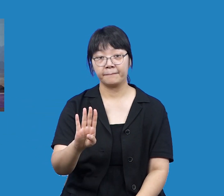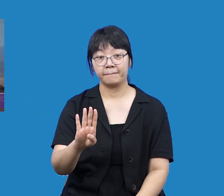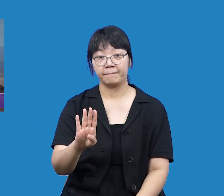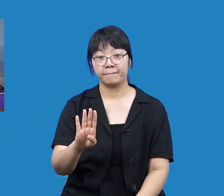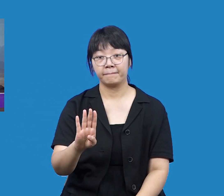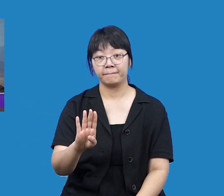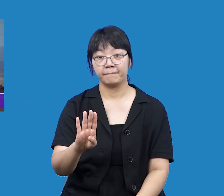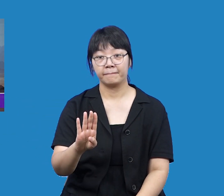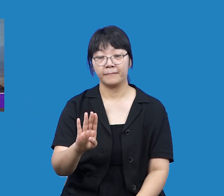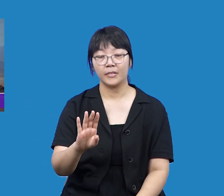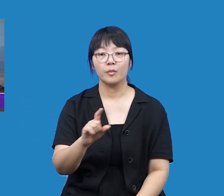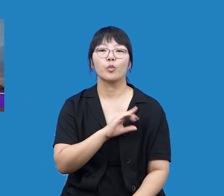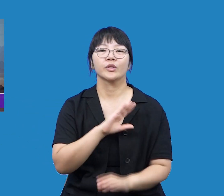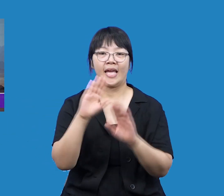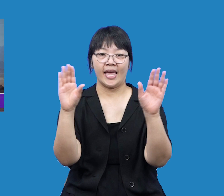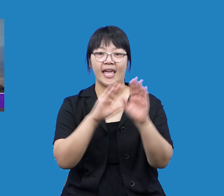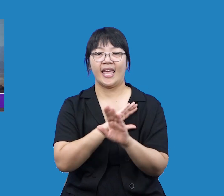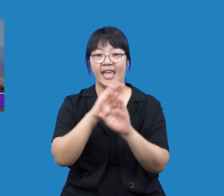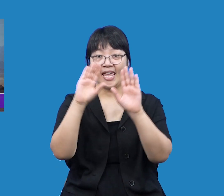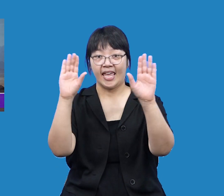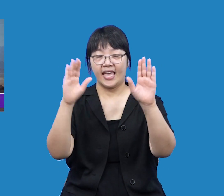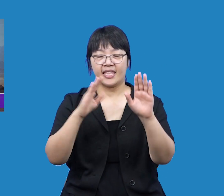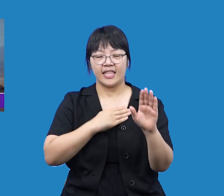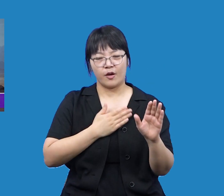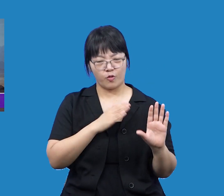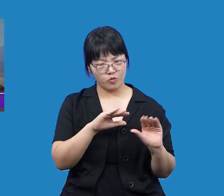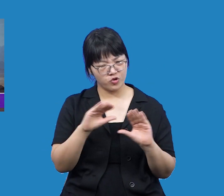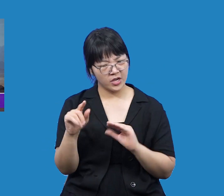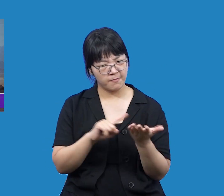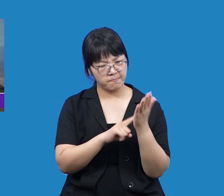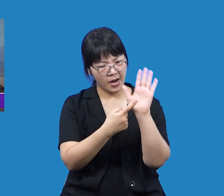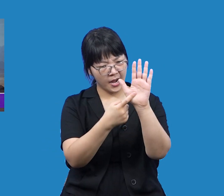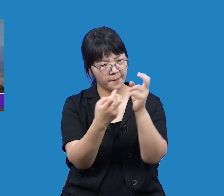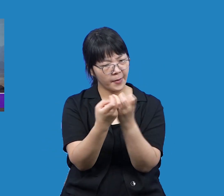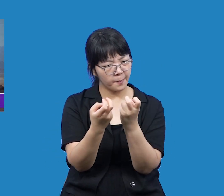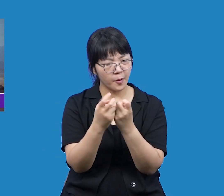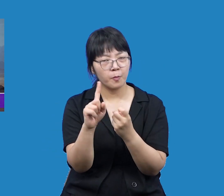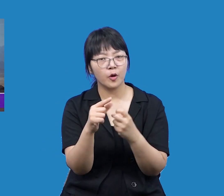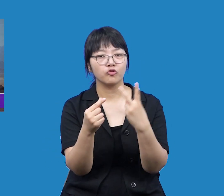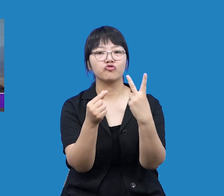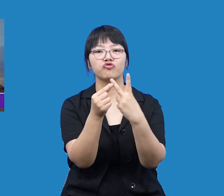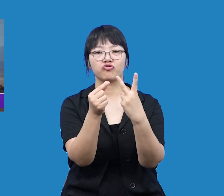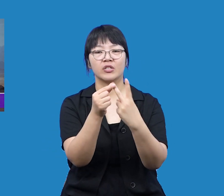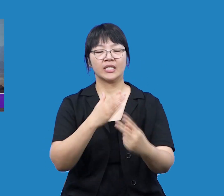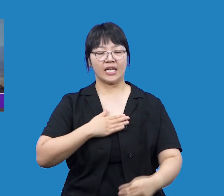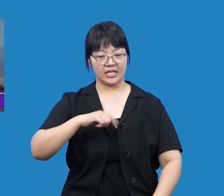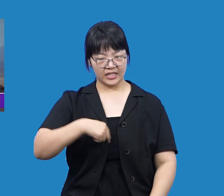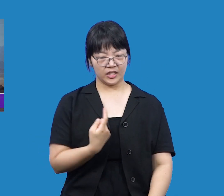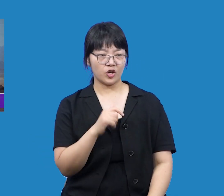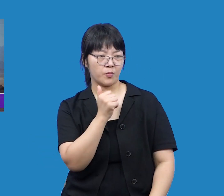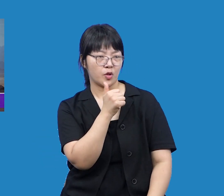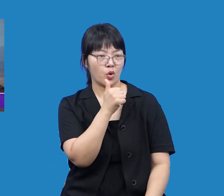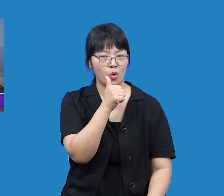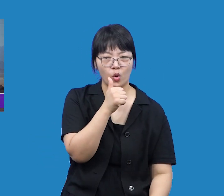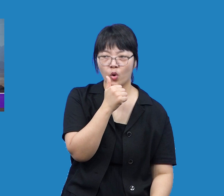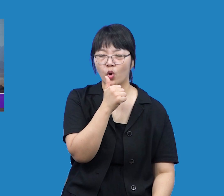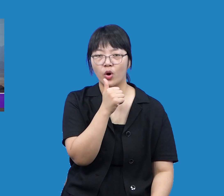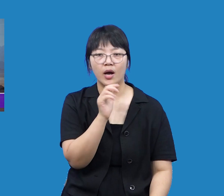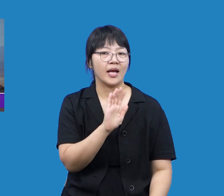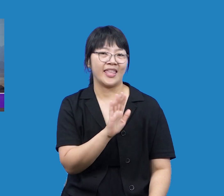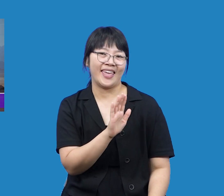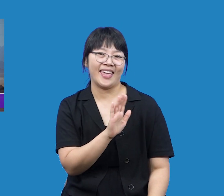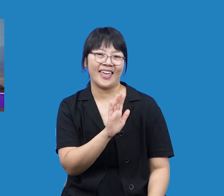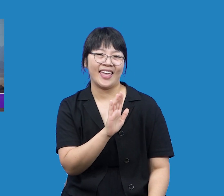번째는 자신을 변호하지 않았다는 것입니다. 그러나 자신을 변호하지 않고 오히려